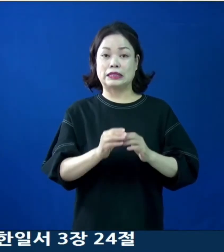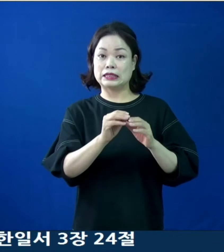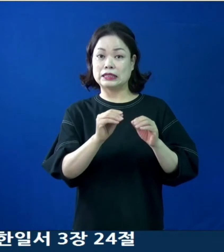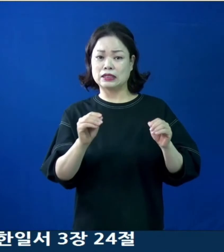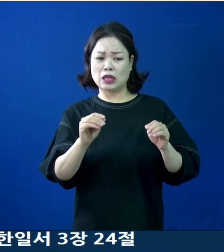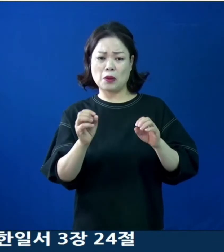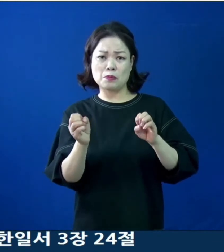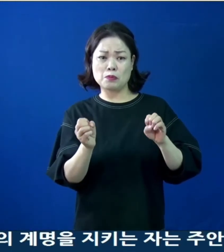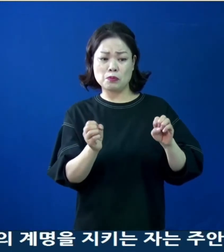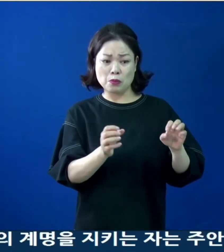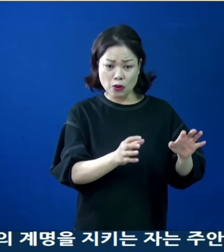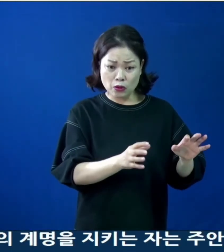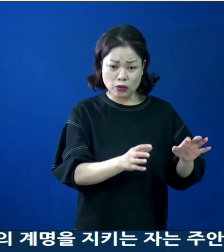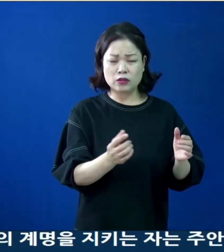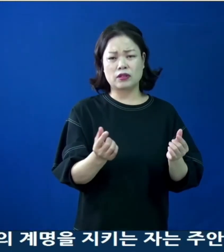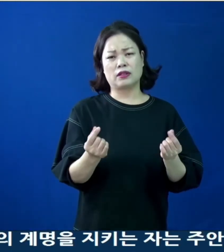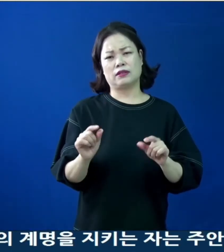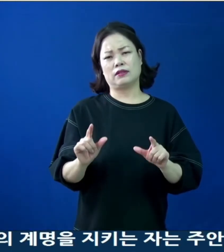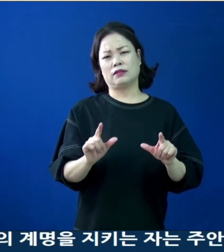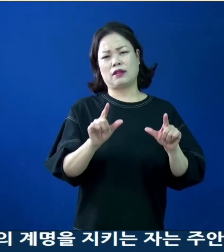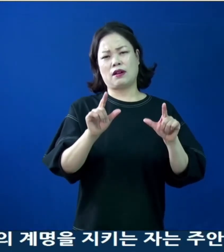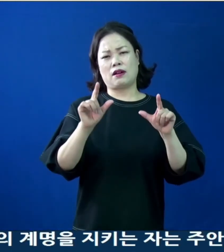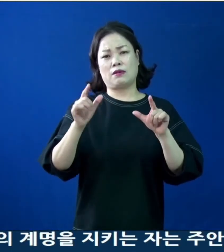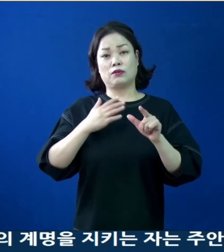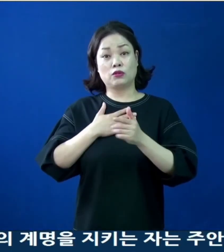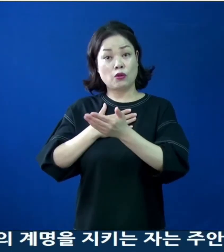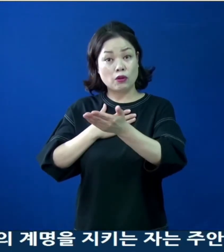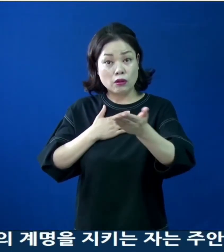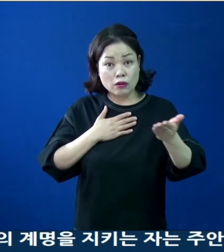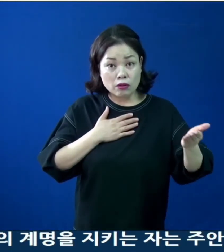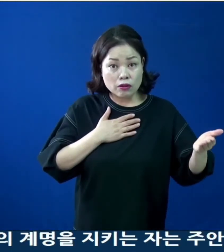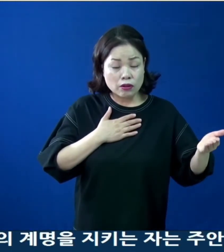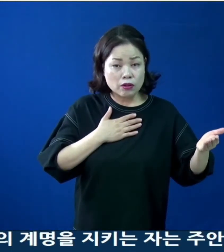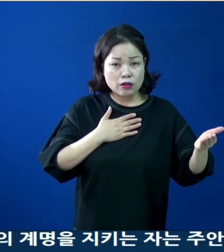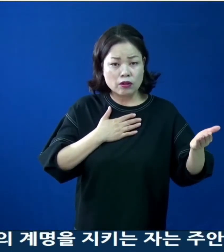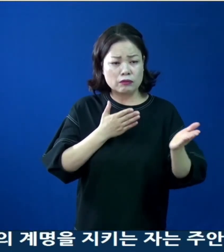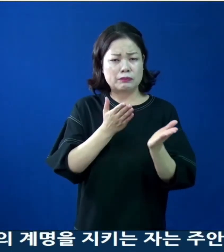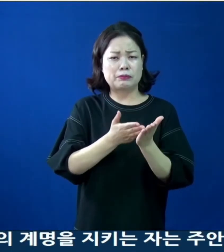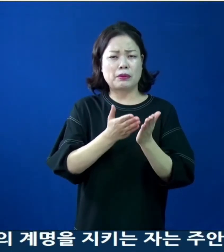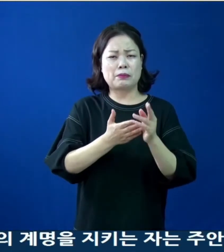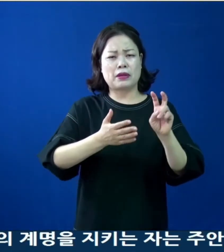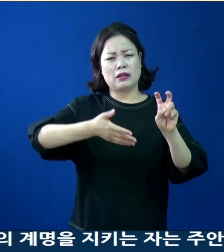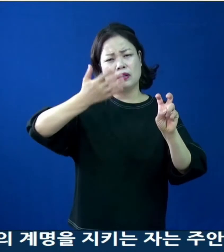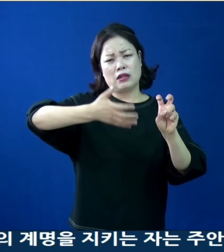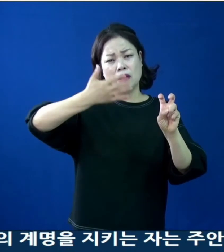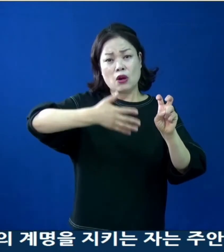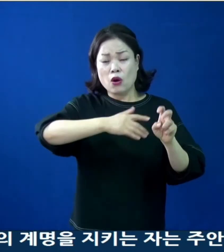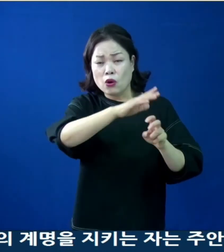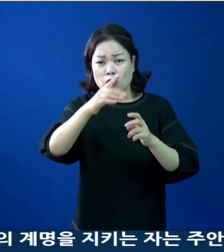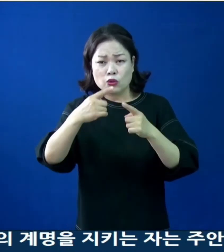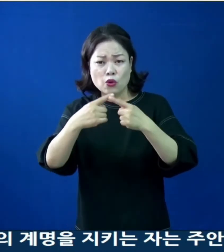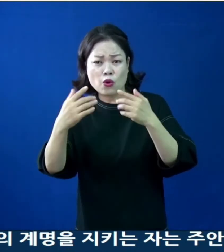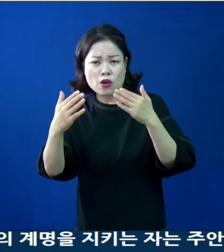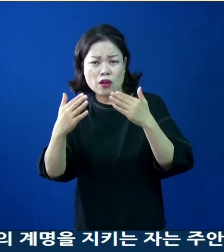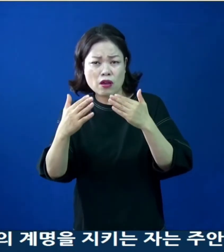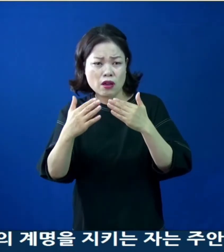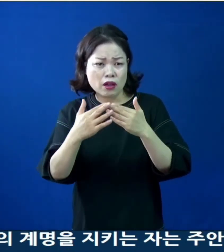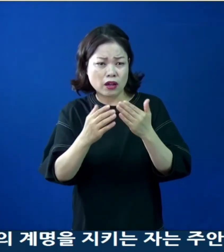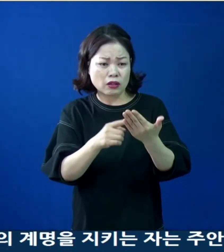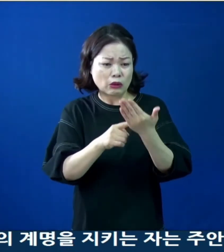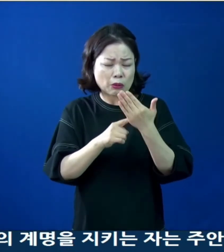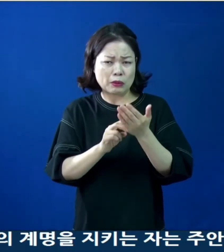땅에 버려진 것 같은 삶을 살고 있는 저와 여러분들, 뉴스와 매스컴에서 교회라는 얘기만 나오면 숨고